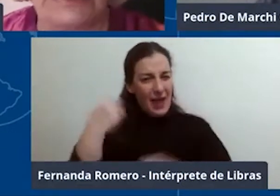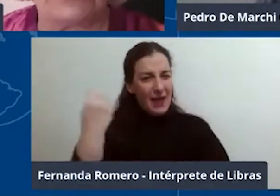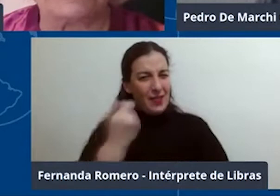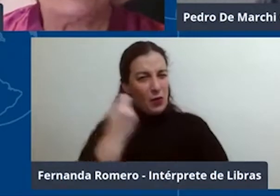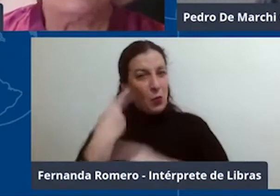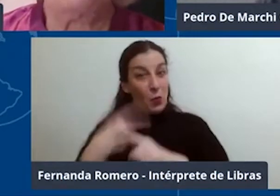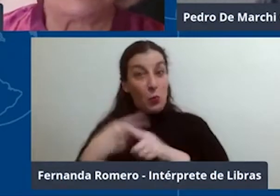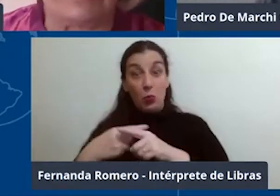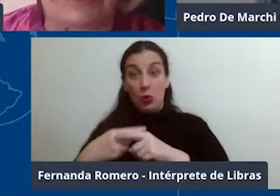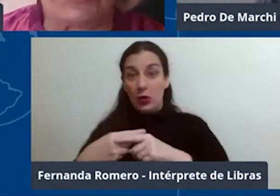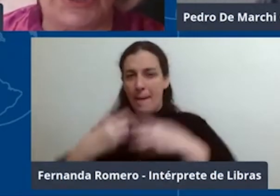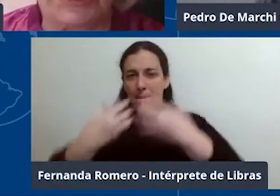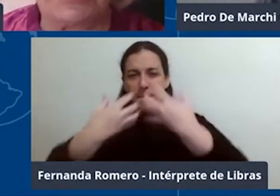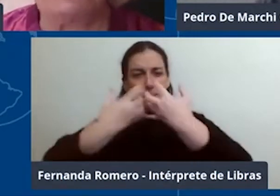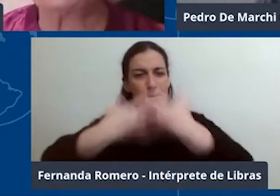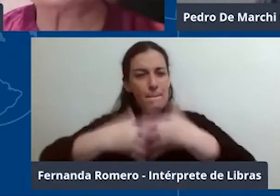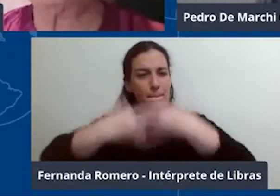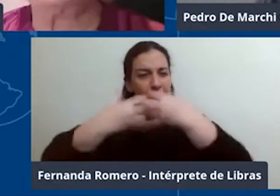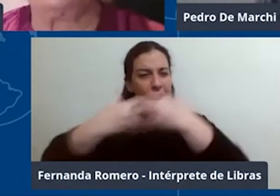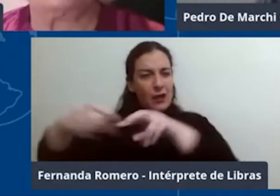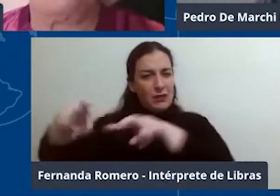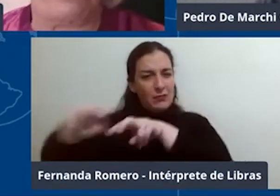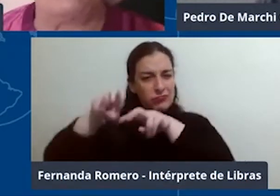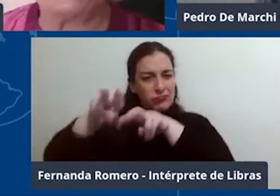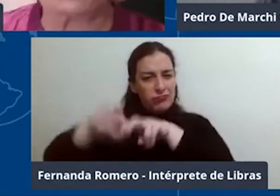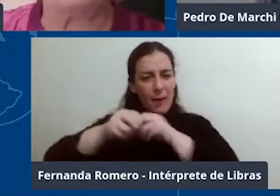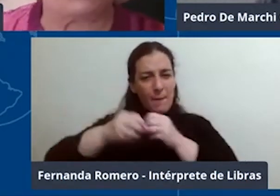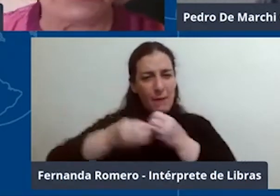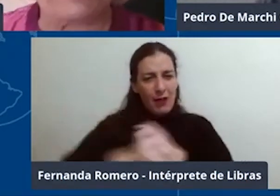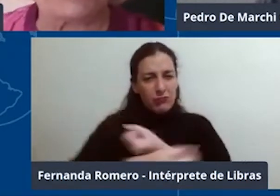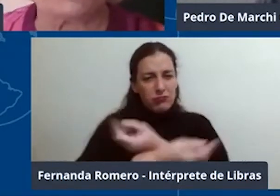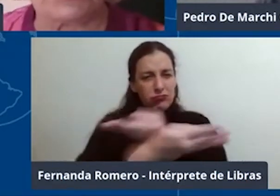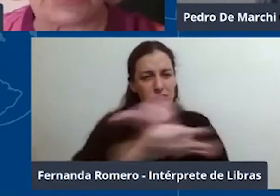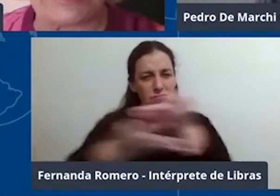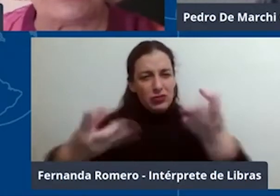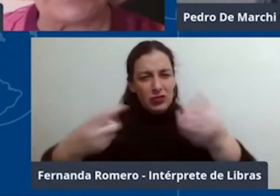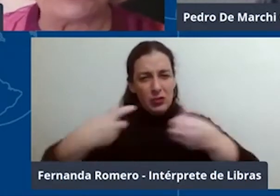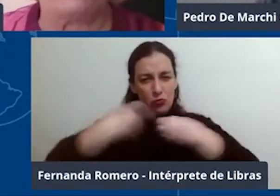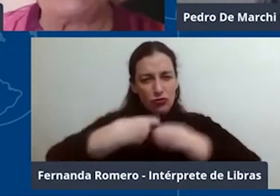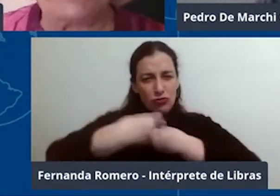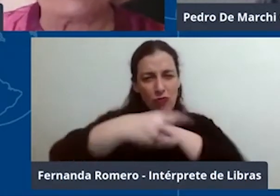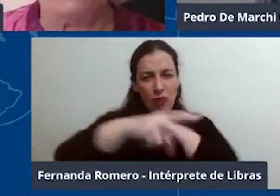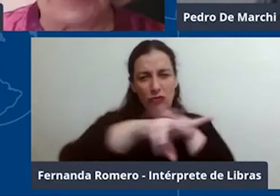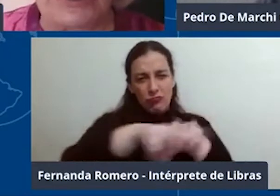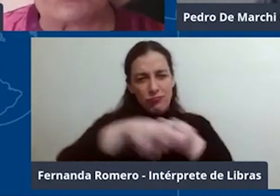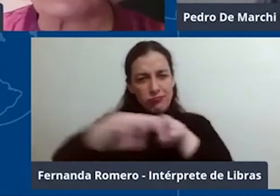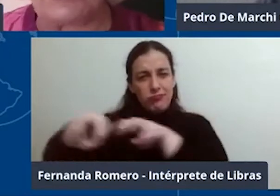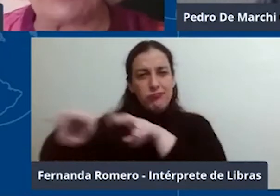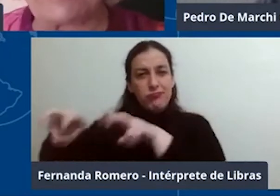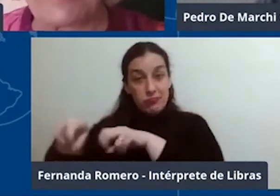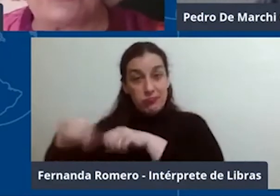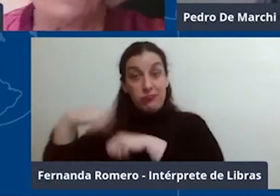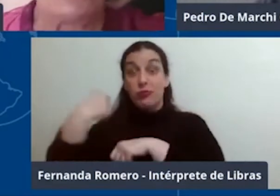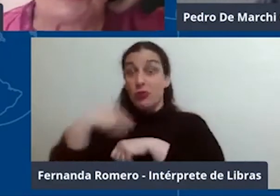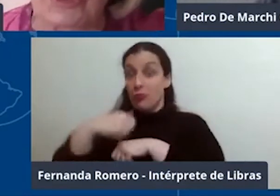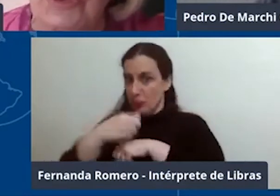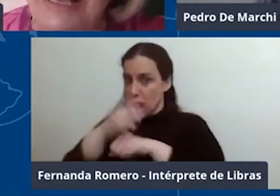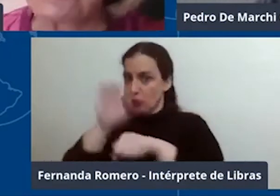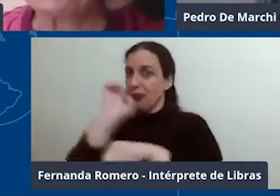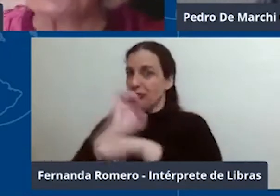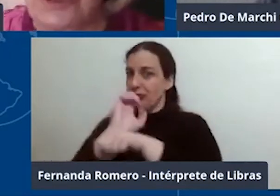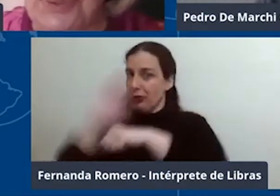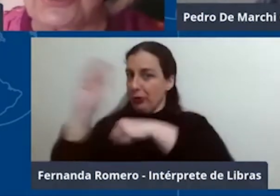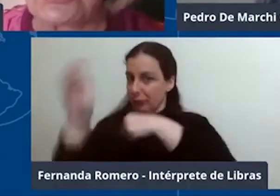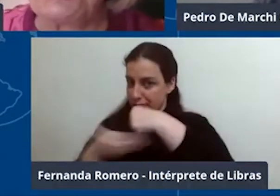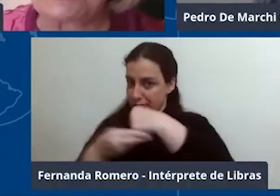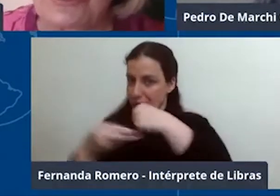equipamentos agrícolas para os municípios, e também que foi preciso uma contrapartida do Estado para complementar o preço, porque aumentou o